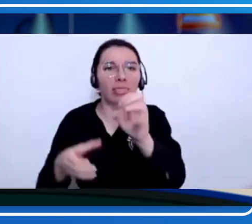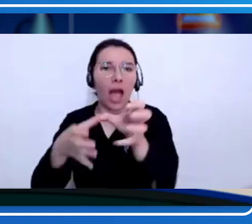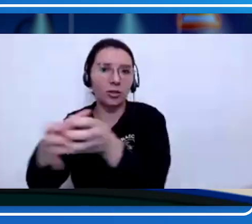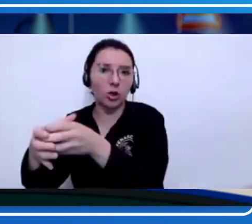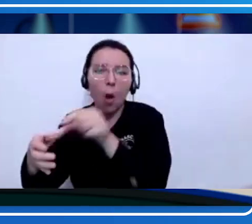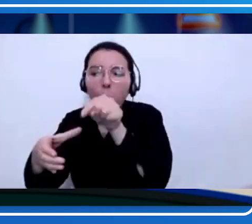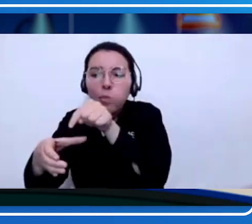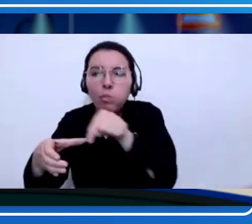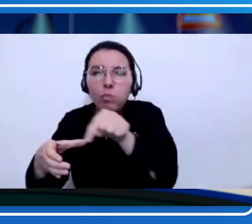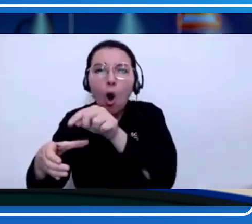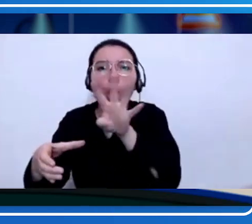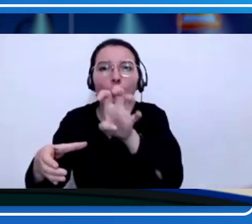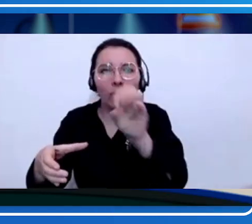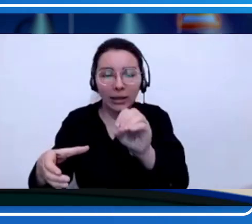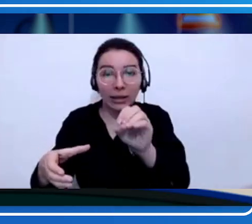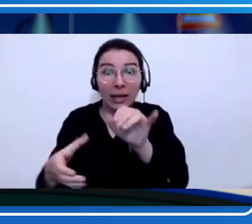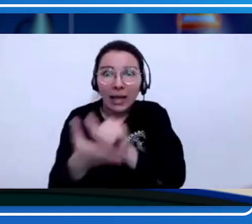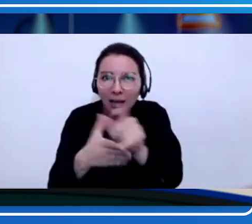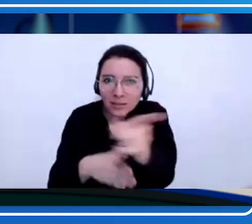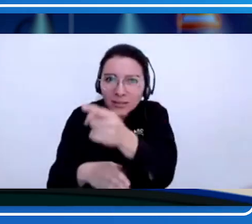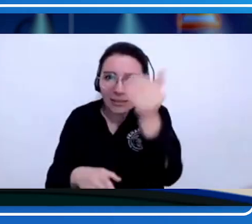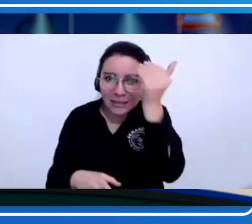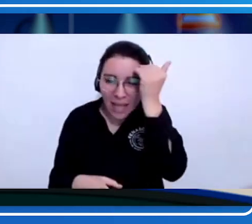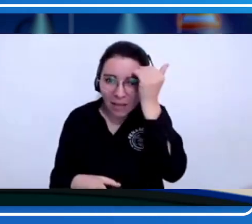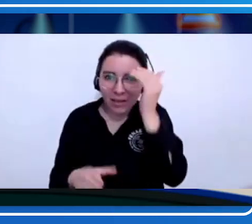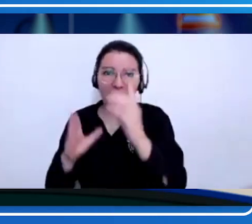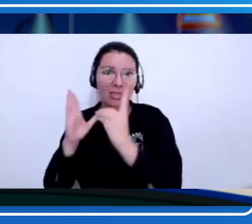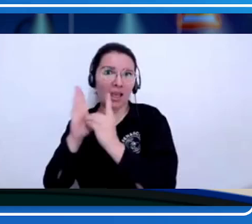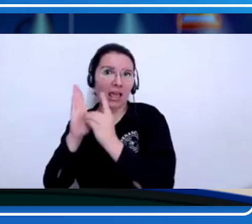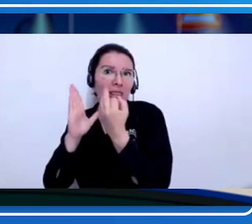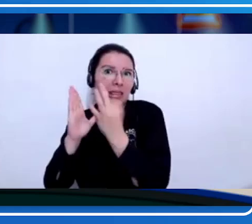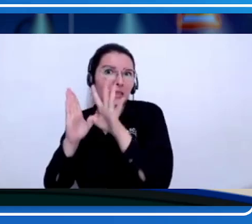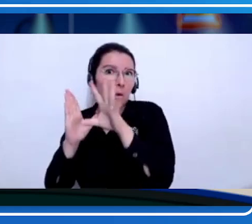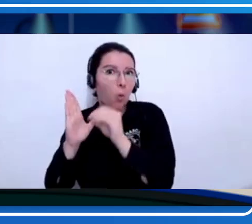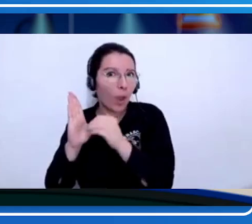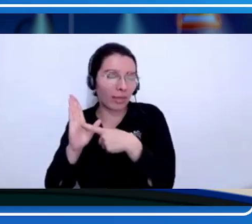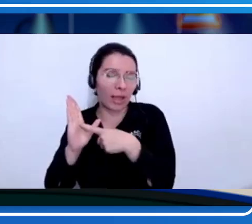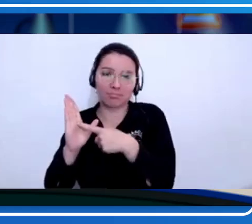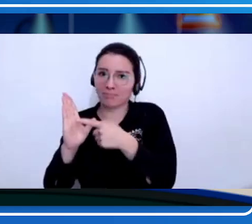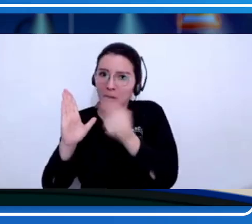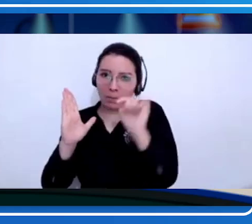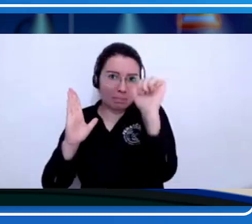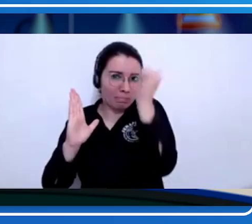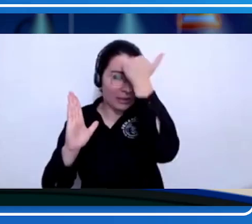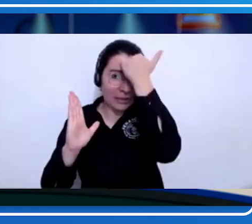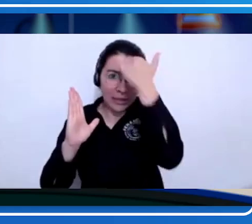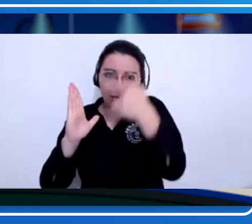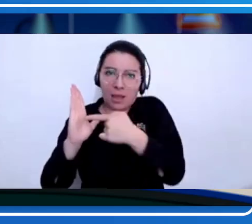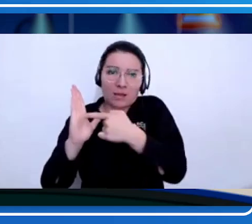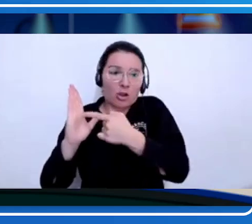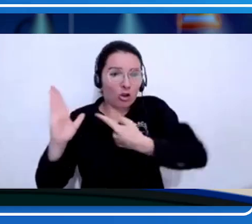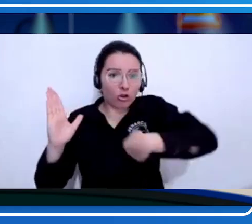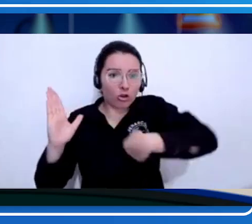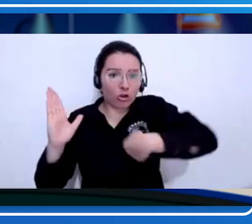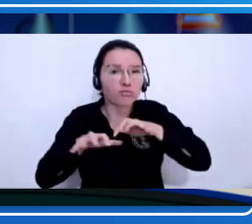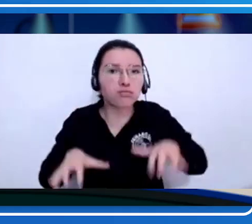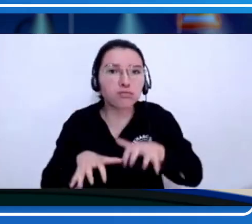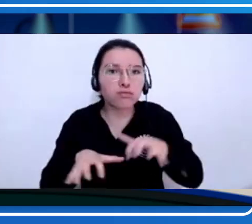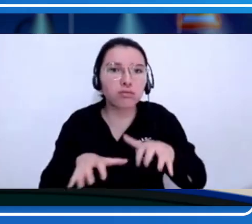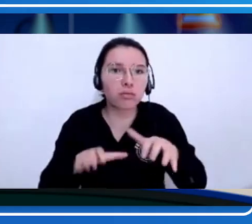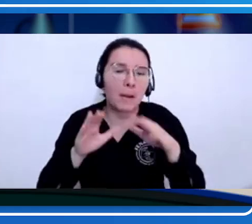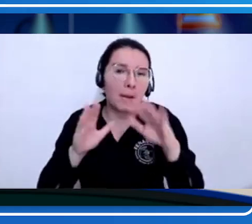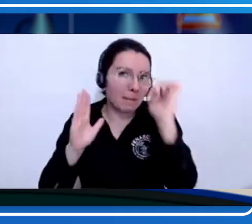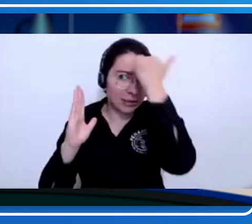el decreto 1350. Es decir, que como sistema operamos desde este mandato. Entonces, para